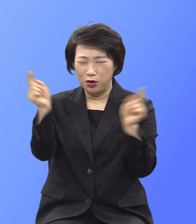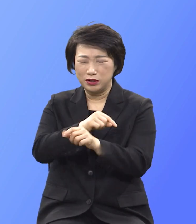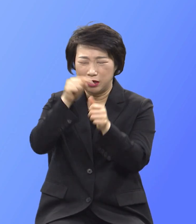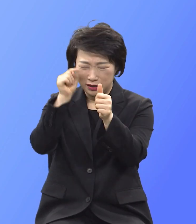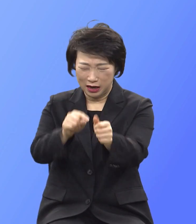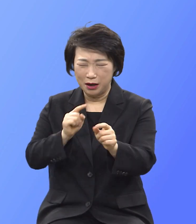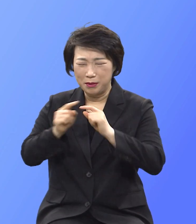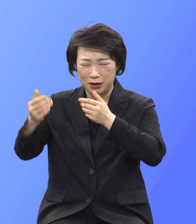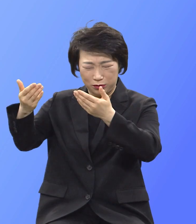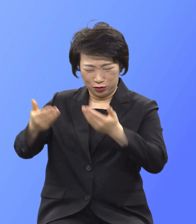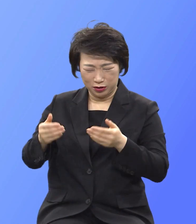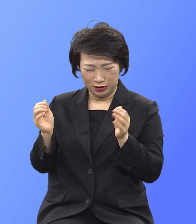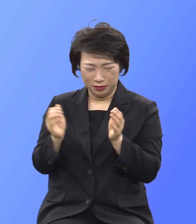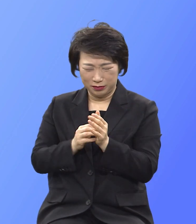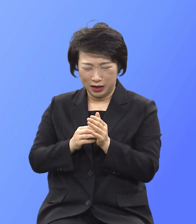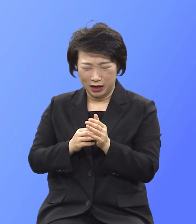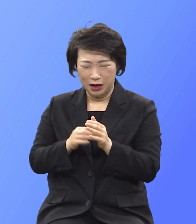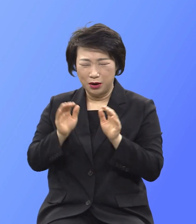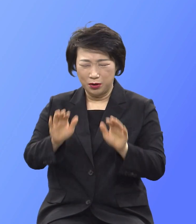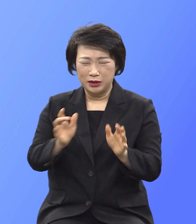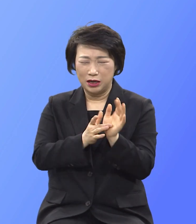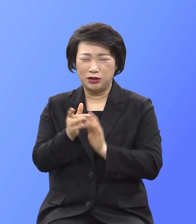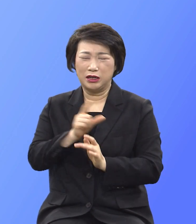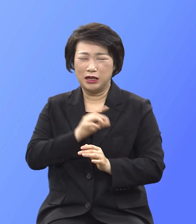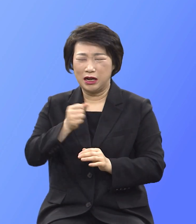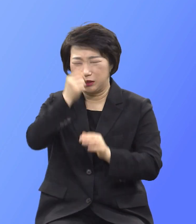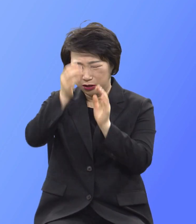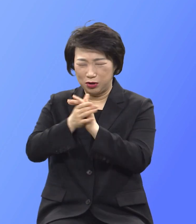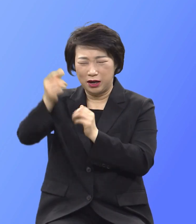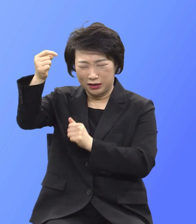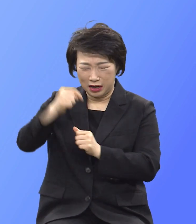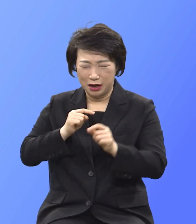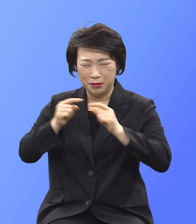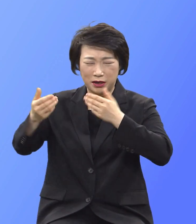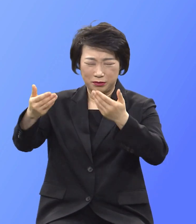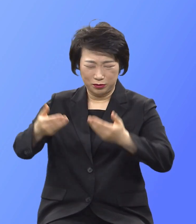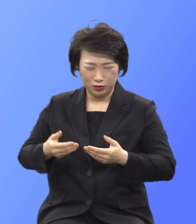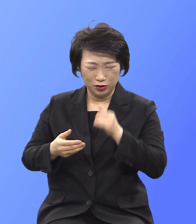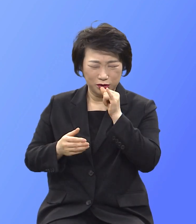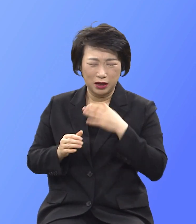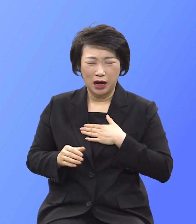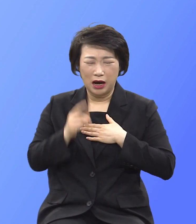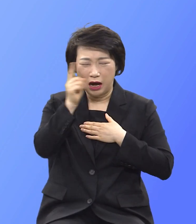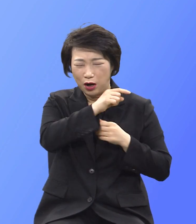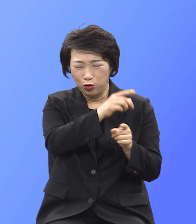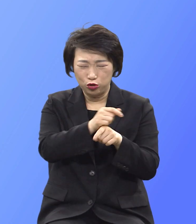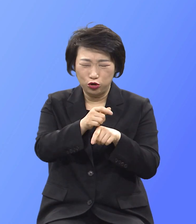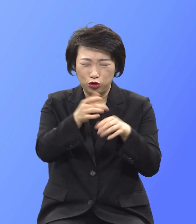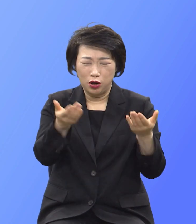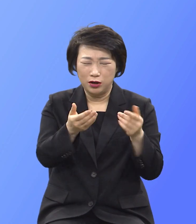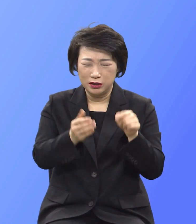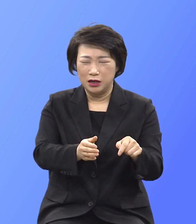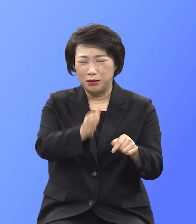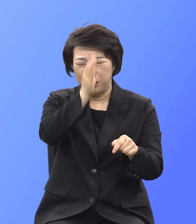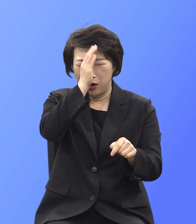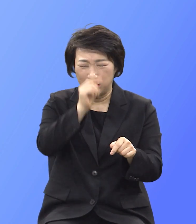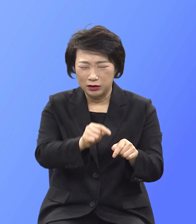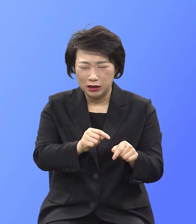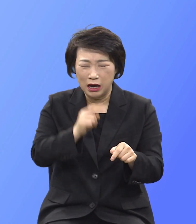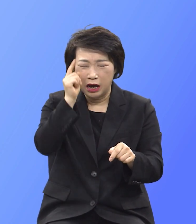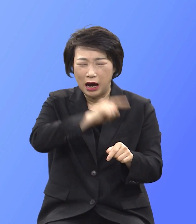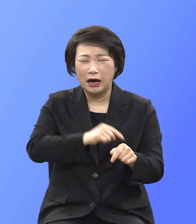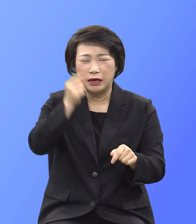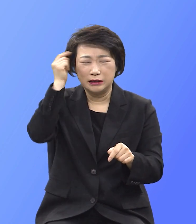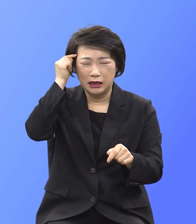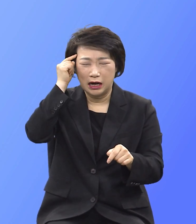고치라고 말씀하셨으며, 내 이름으로 기도하라고 말씀하셨으니 마귀 사단 귀신 질병아,